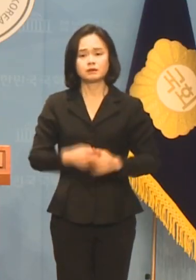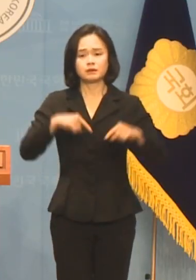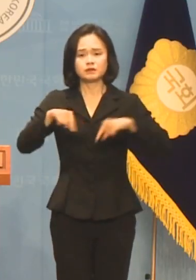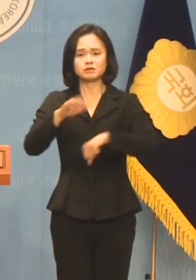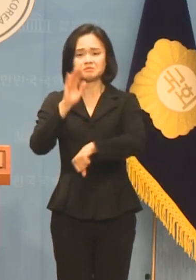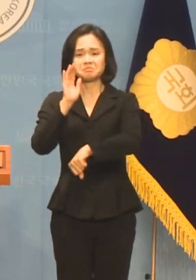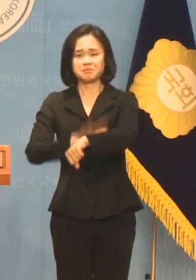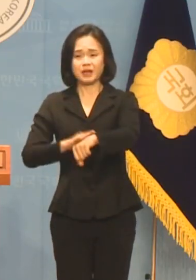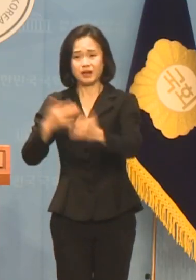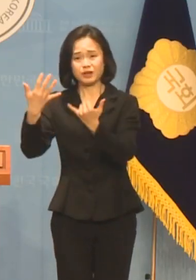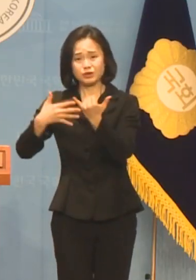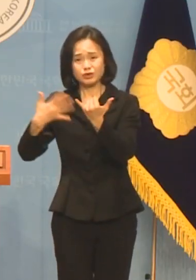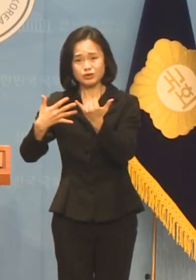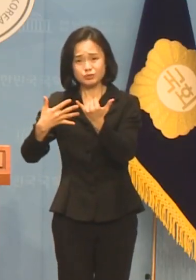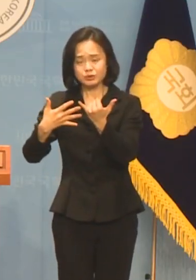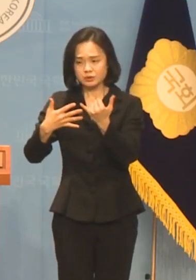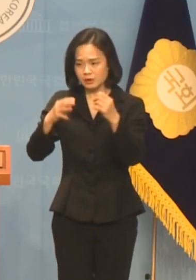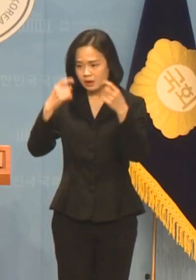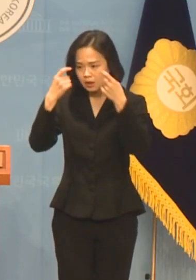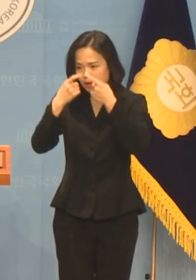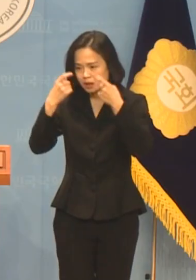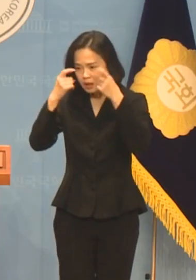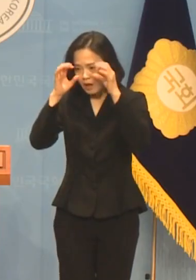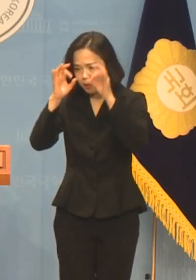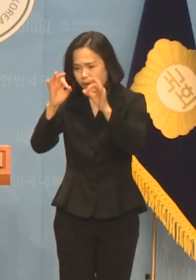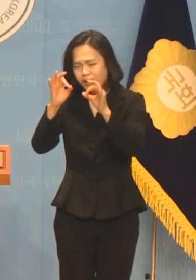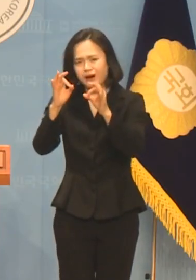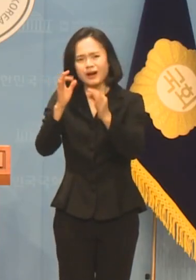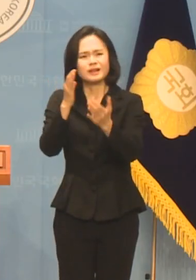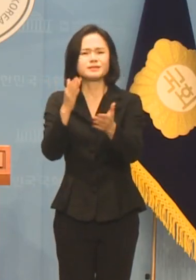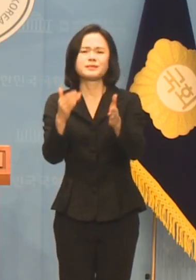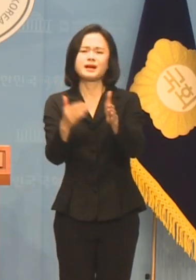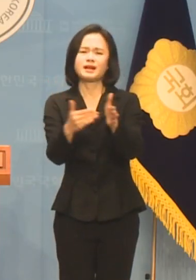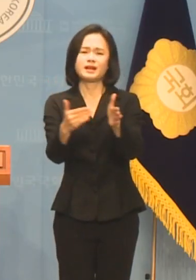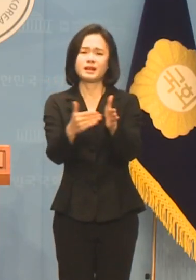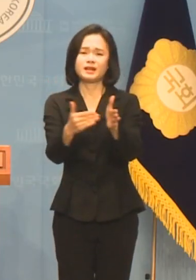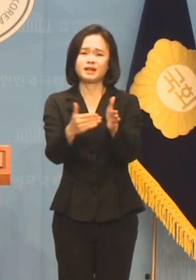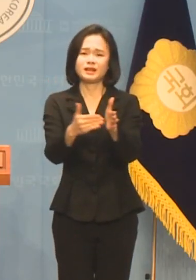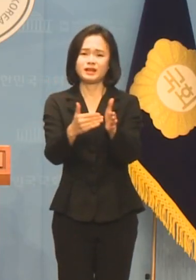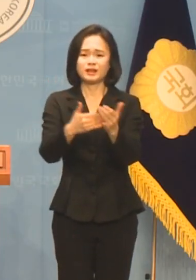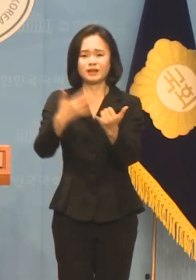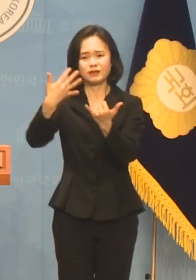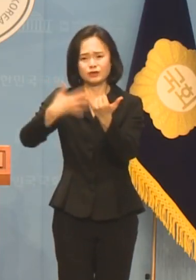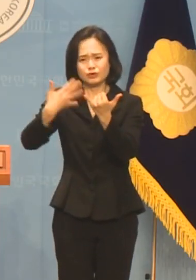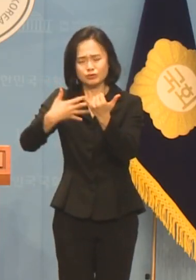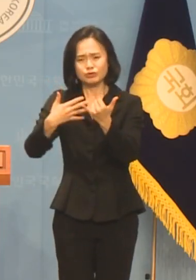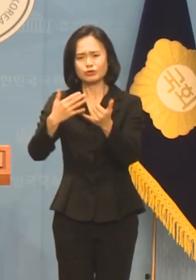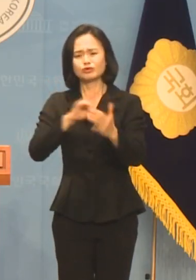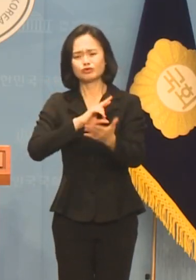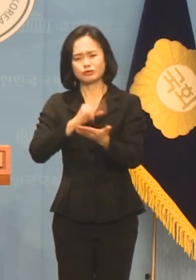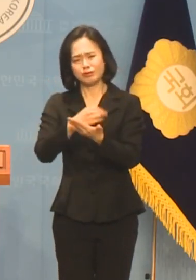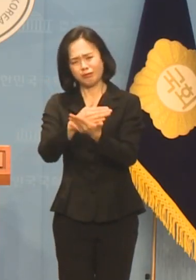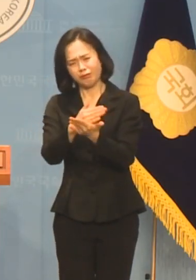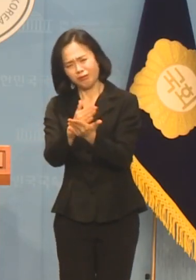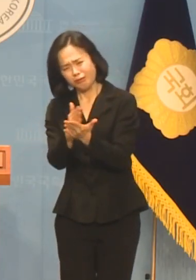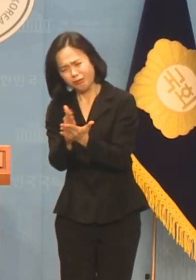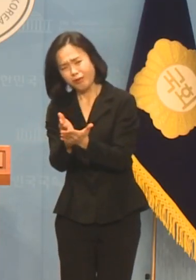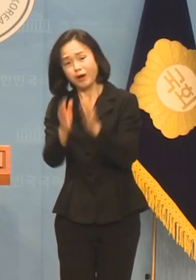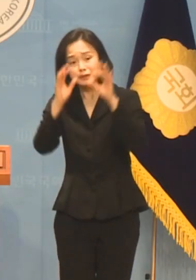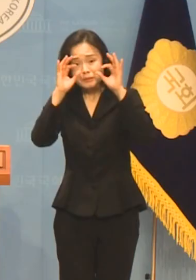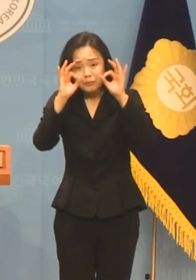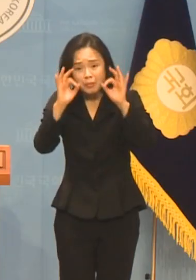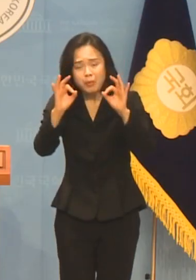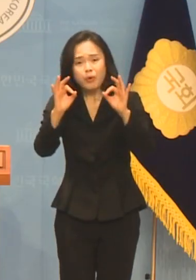구독부터 취소하고 다양한 컨텐츠를 접하는 방법을 배우기 바랍니다. 명태균 씨와의